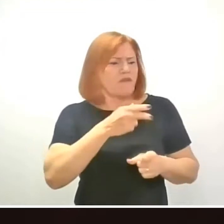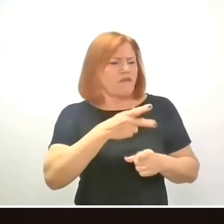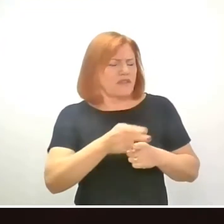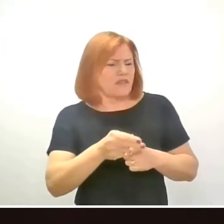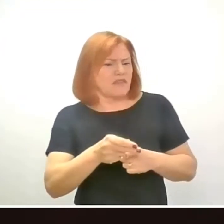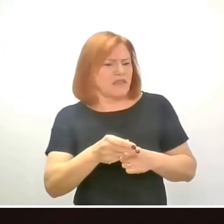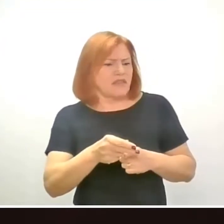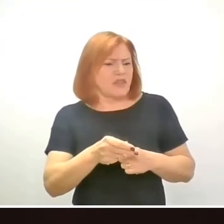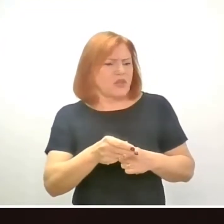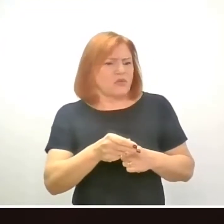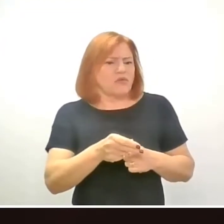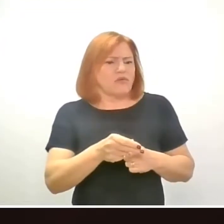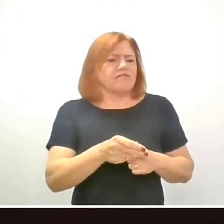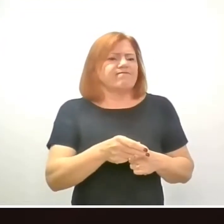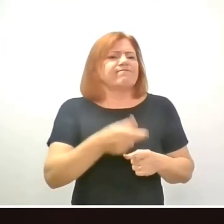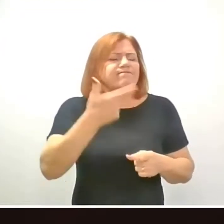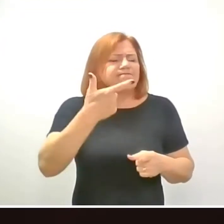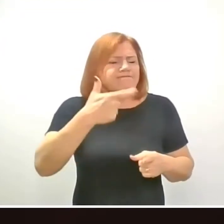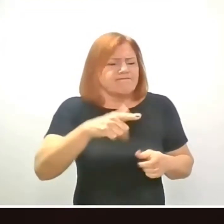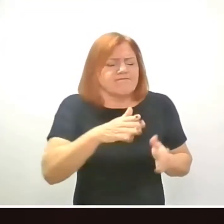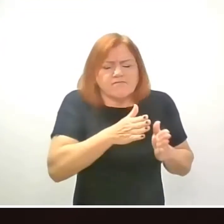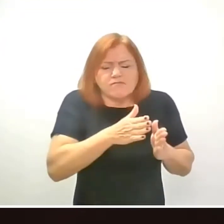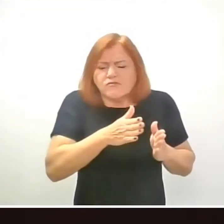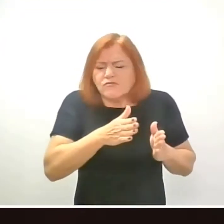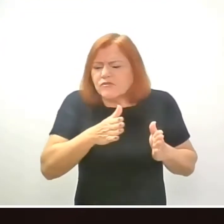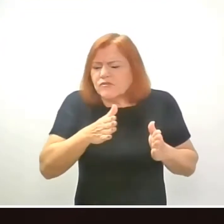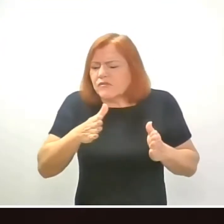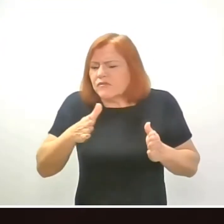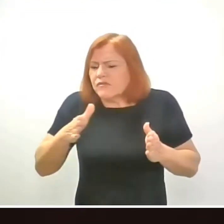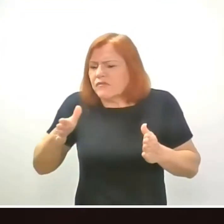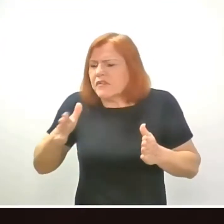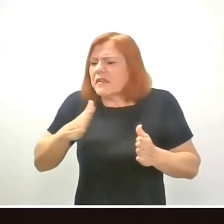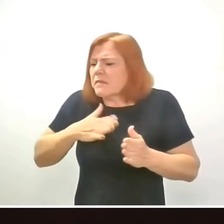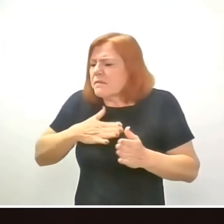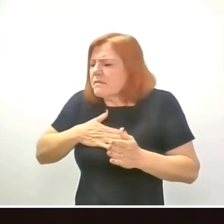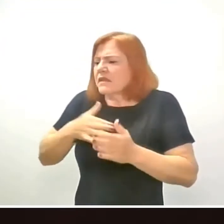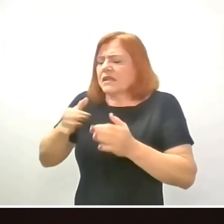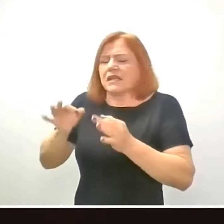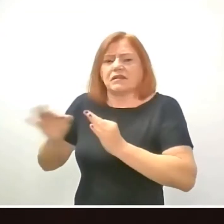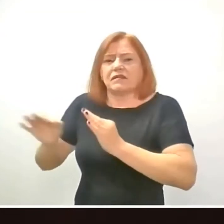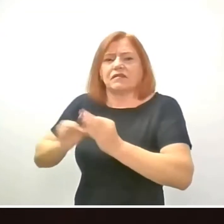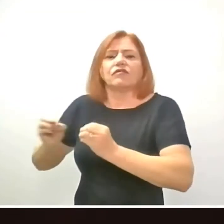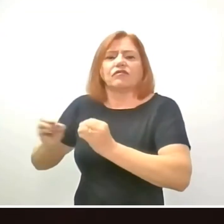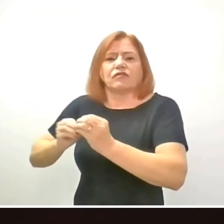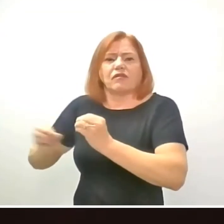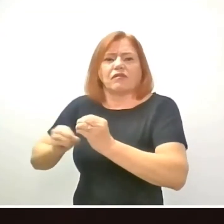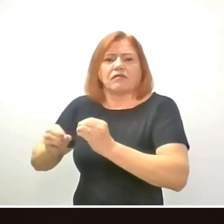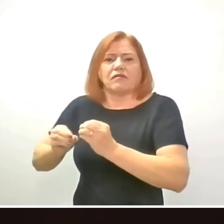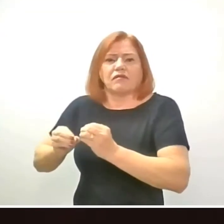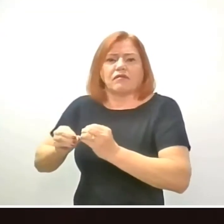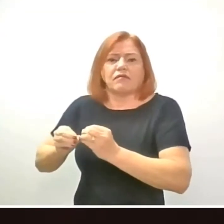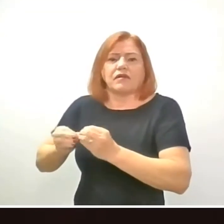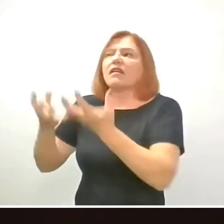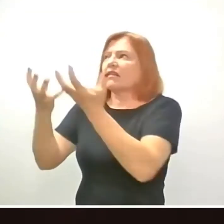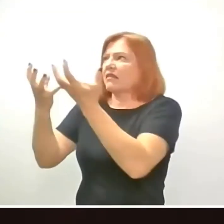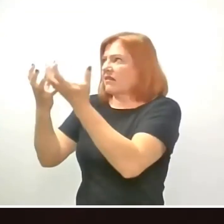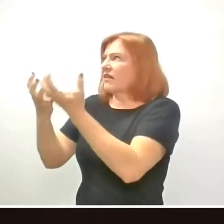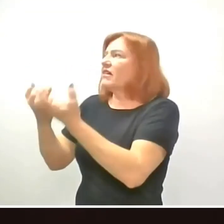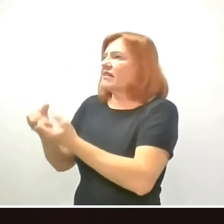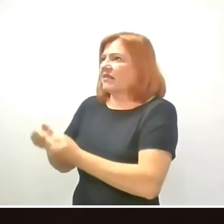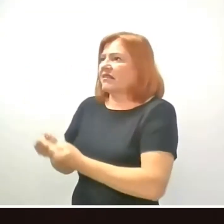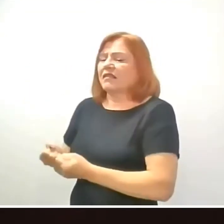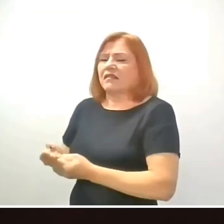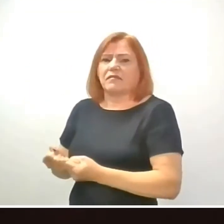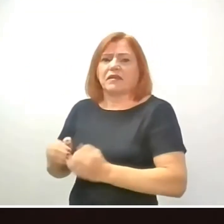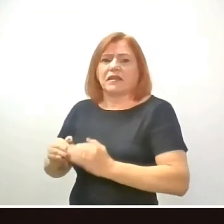ao fim as minhas obras, eu lhe darei autoridade sobre as nações, e